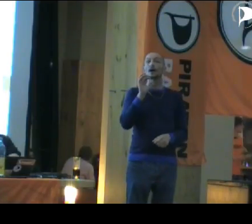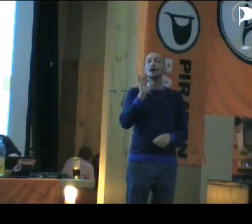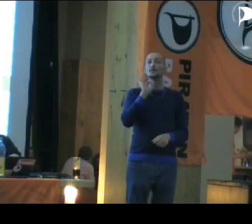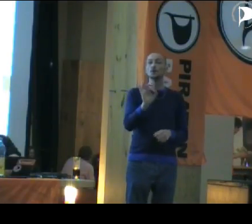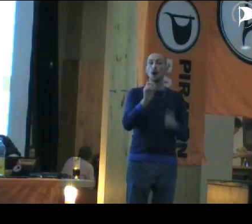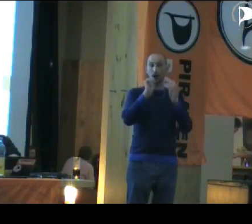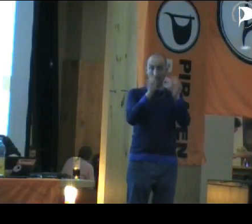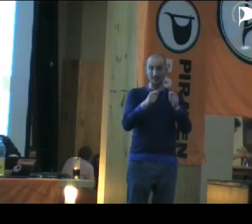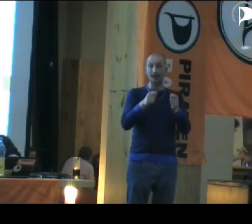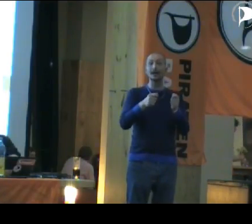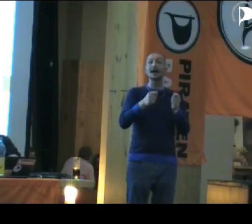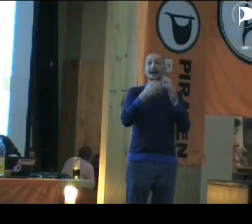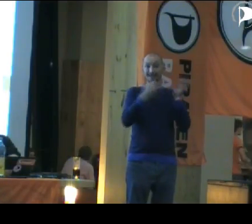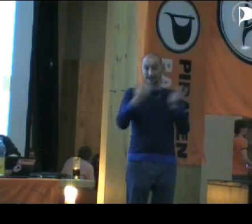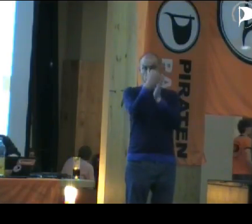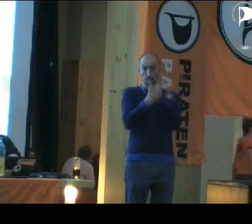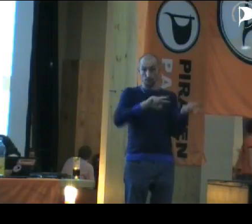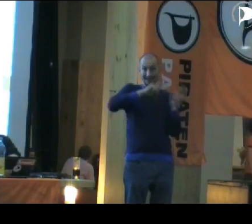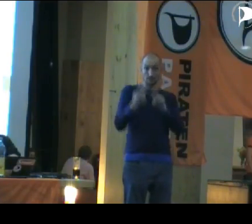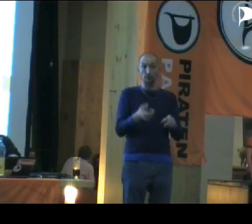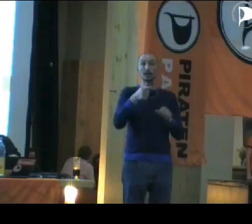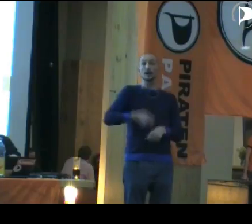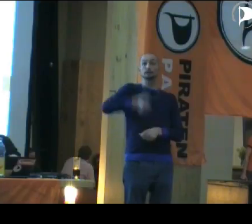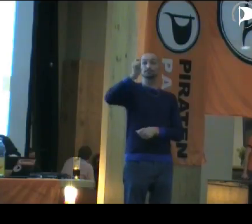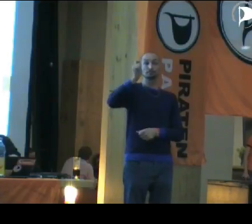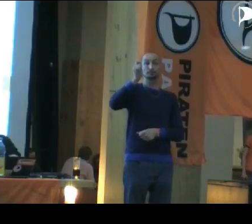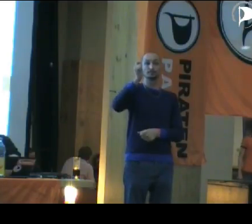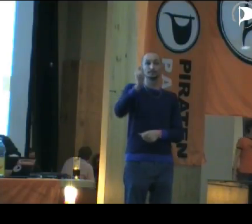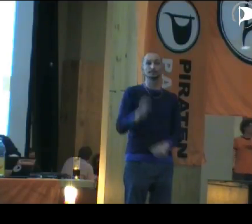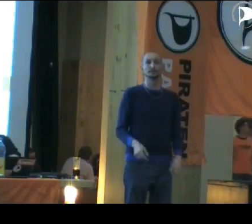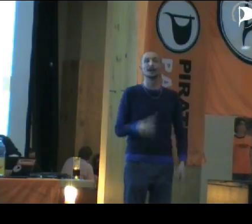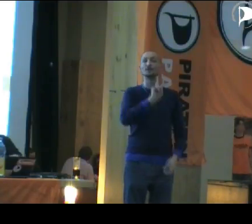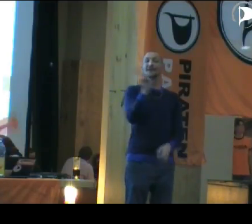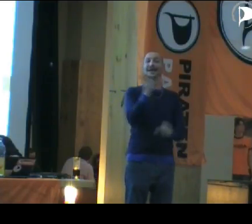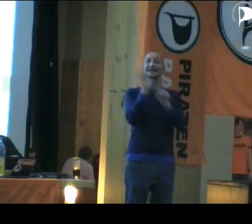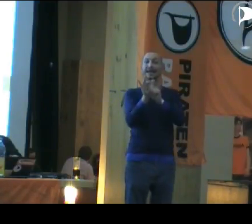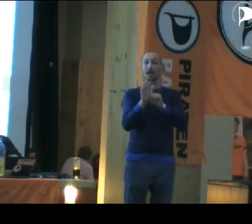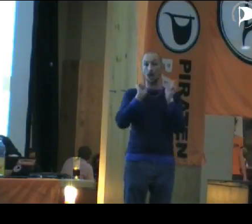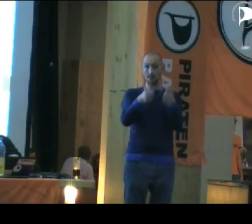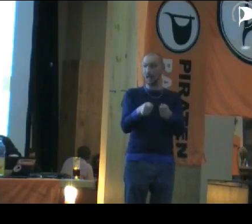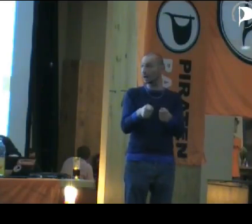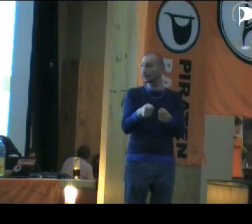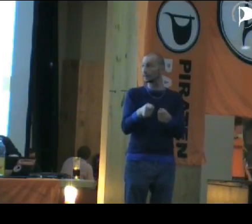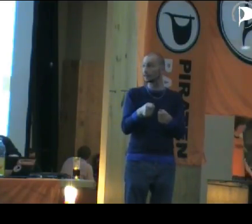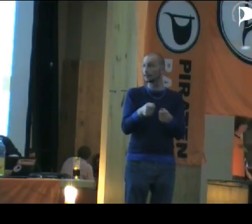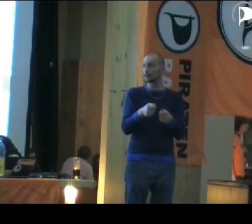zeit die karte und er ist gegen diesen ansatz